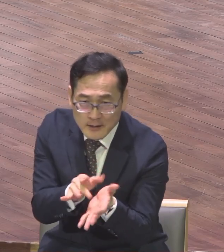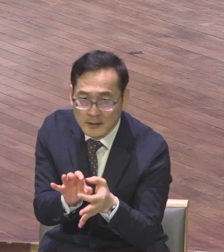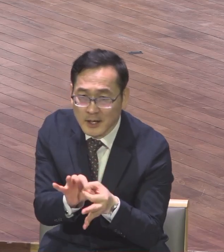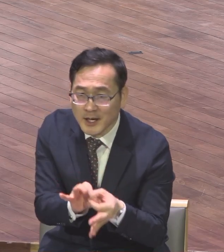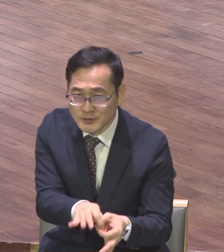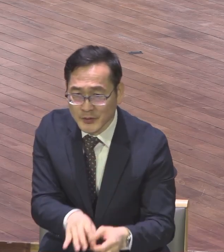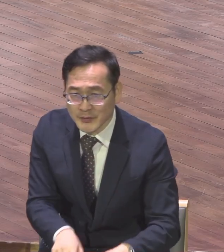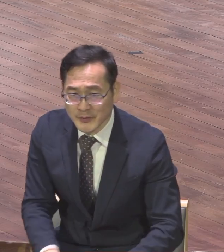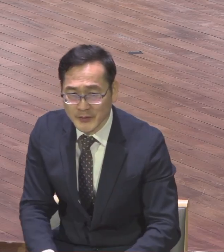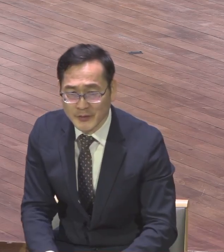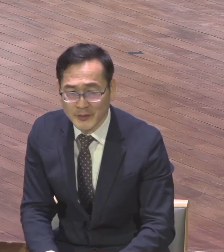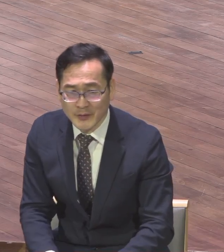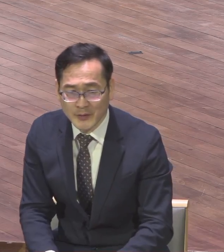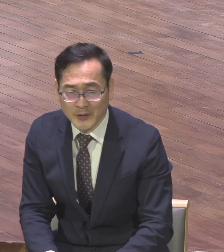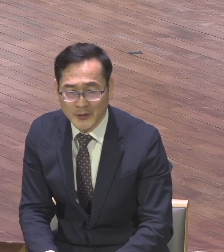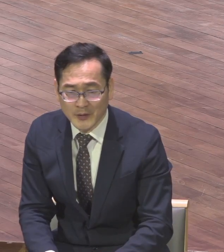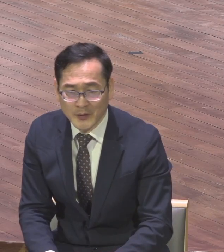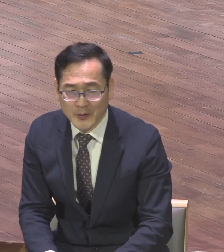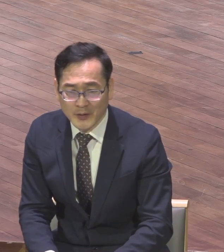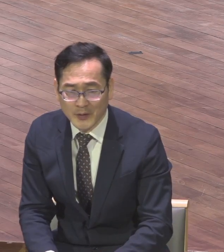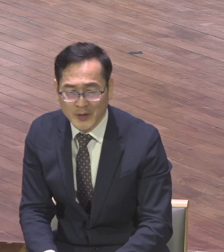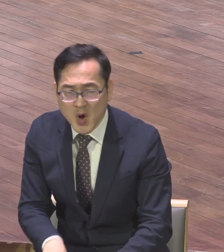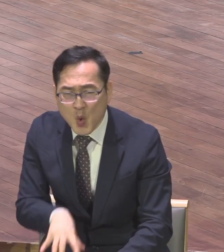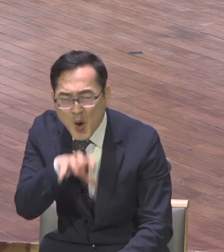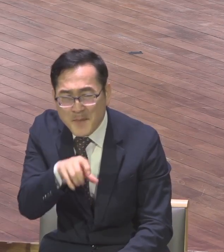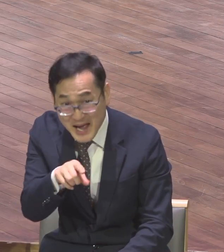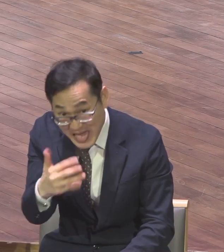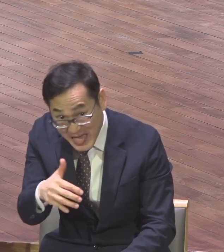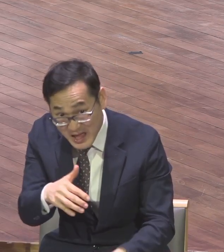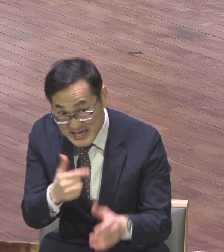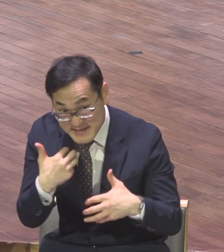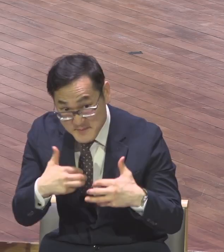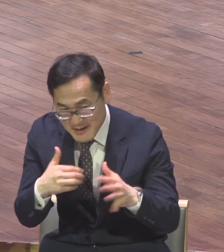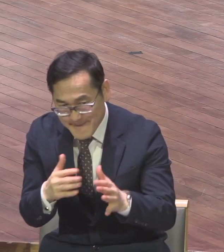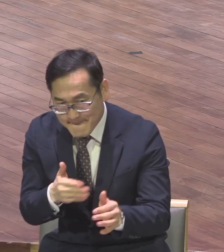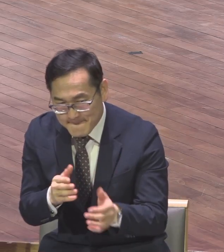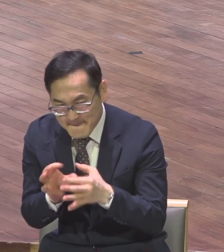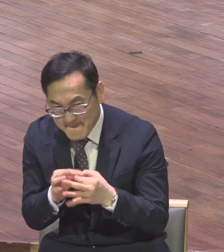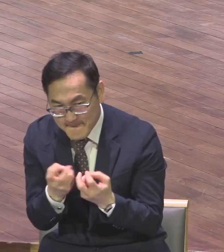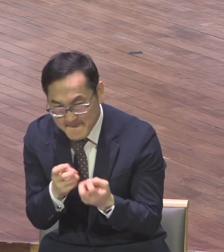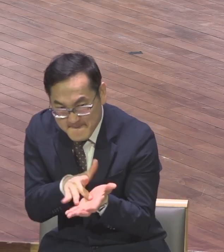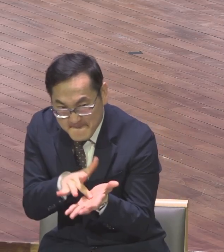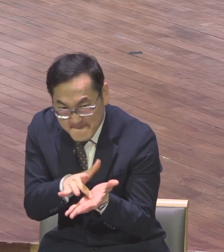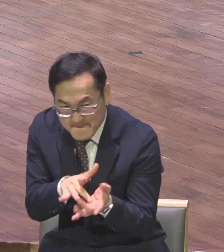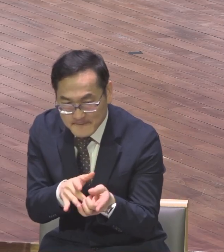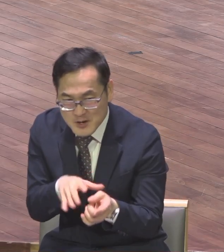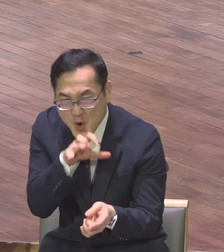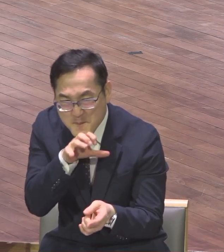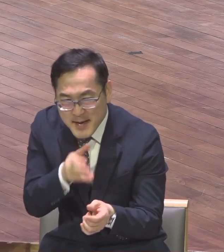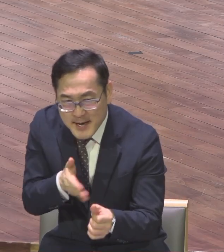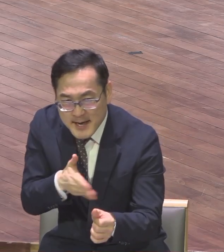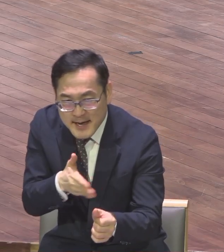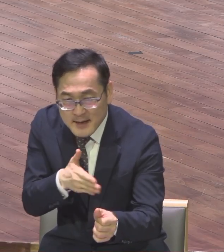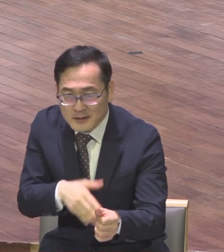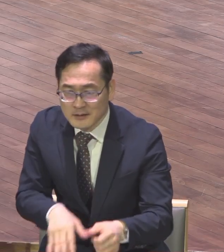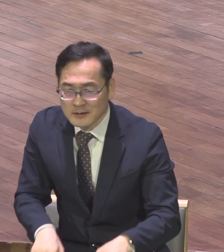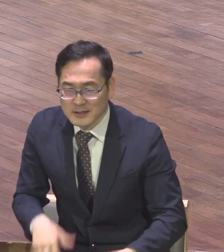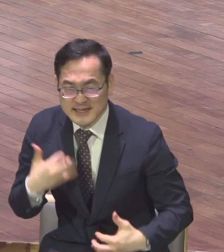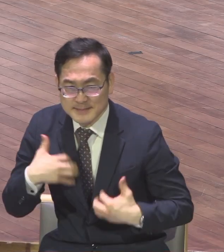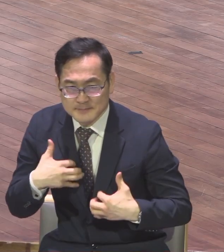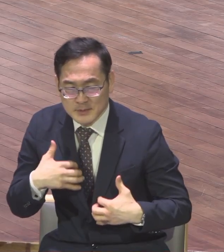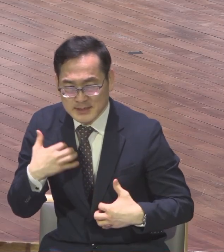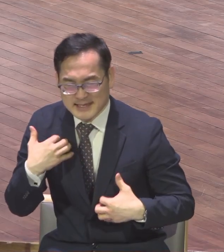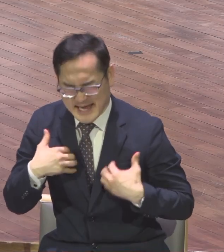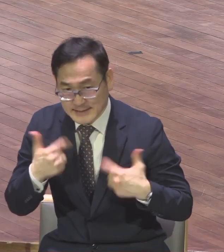가라지를 계속 뿌립니다. 가라지를 뿌려요. 원망, 불평, 의심은 항상 기뻐라